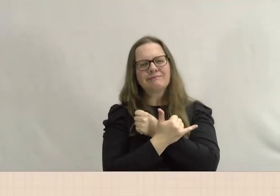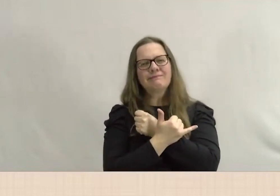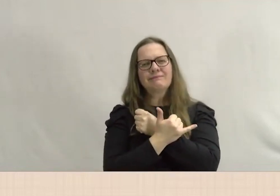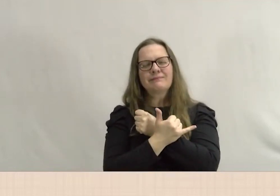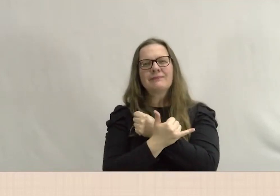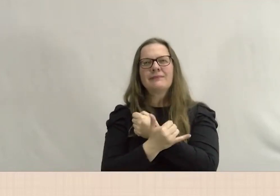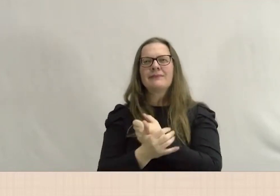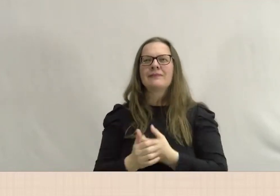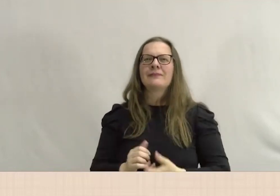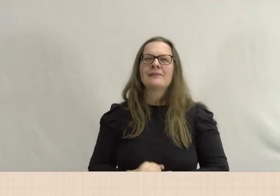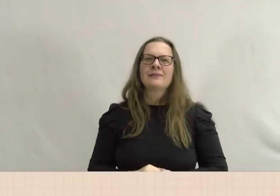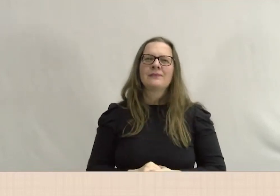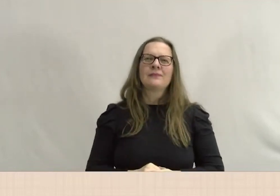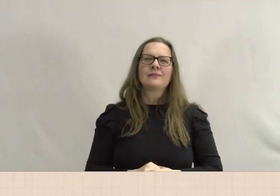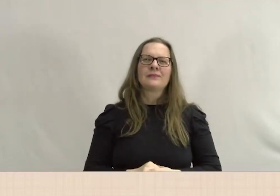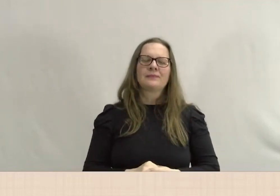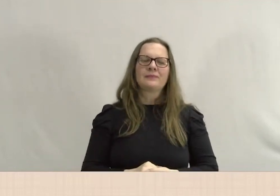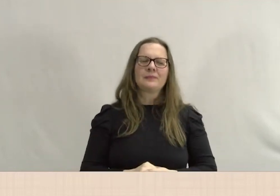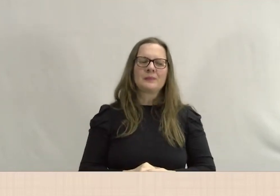volta mais.